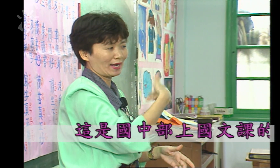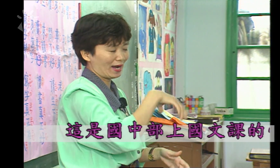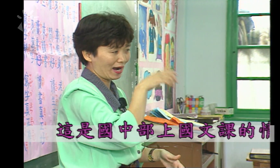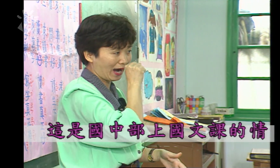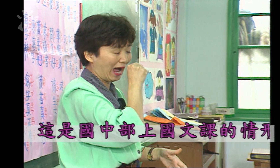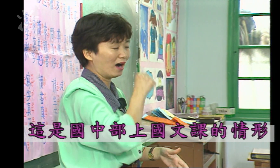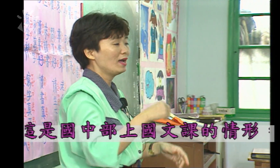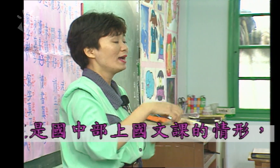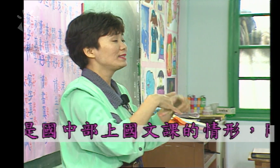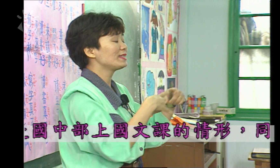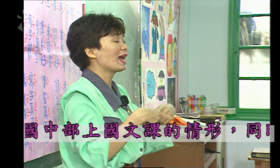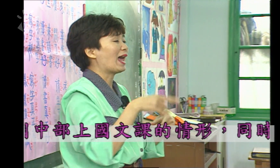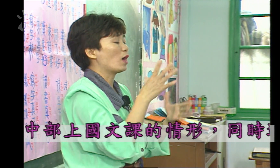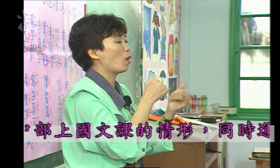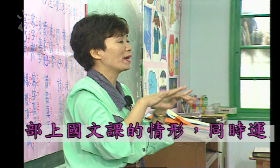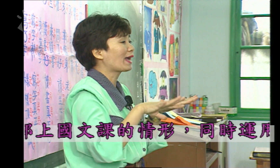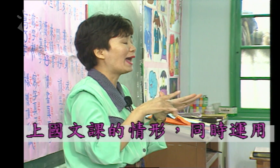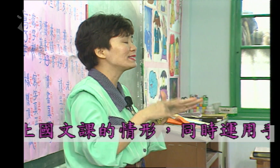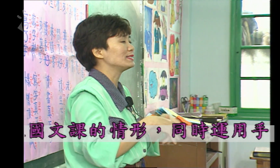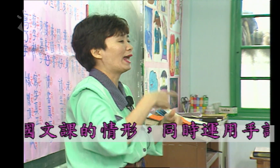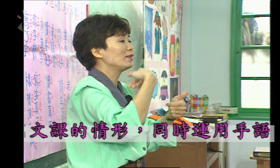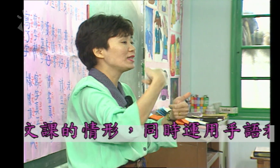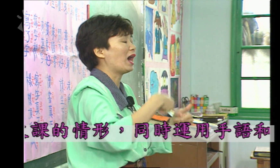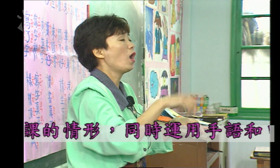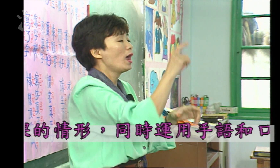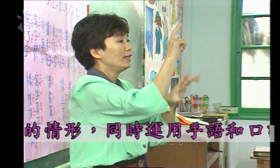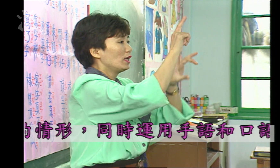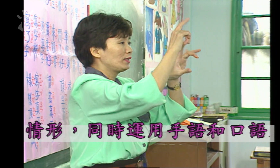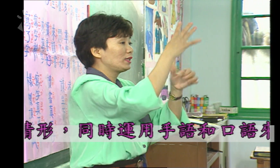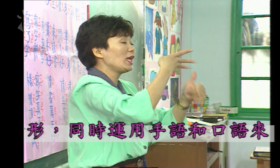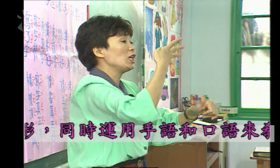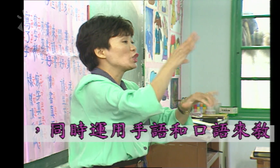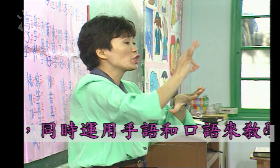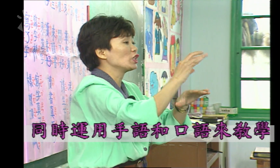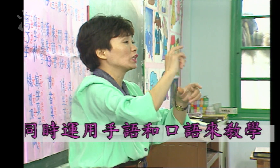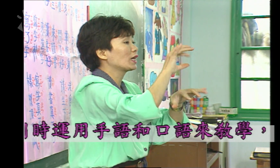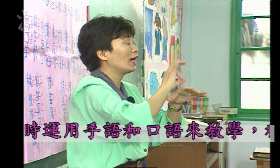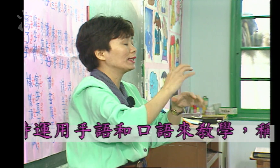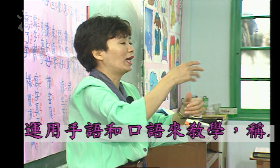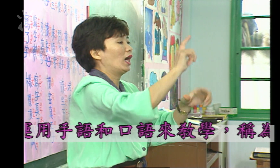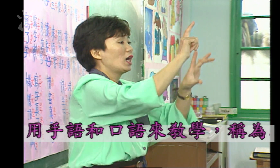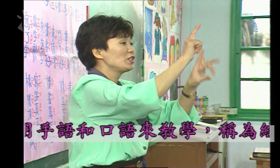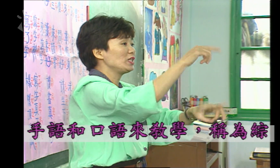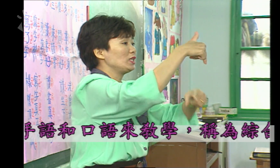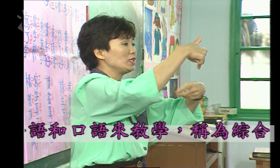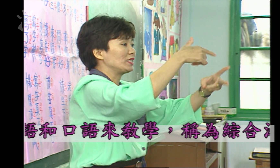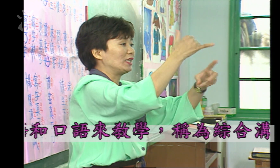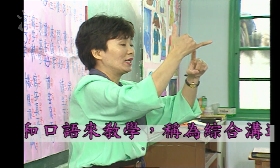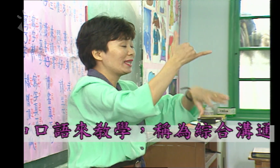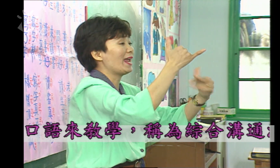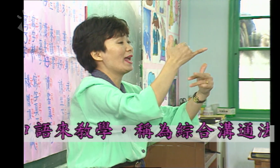很好，接下来我们开始来教第四课的句型练